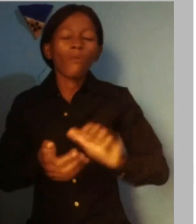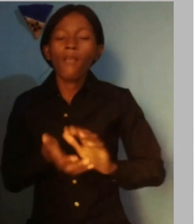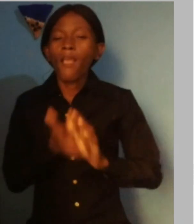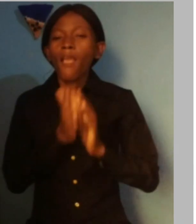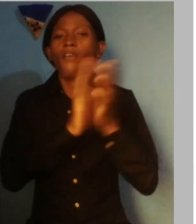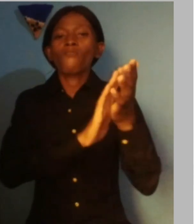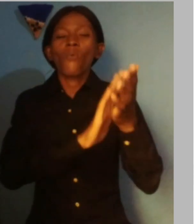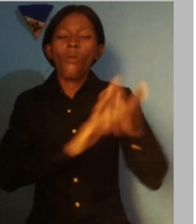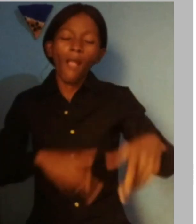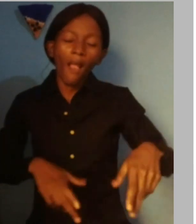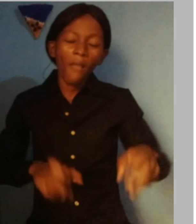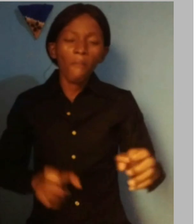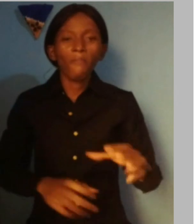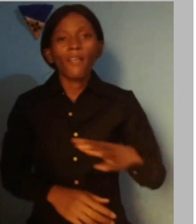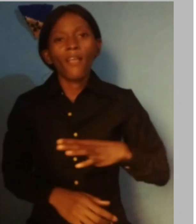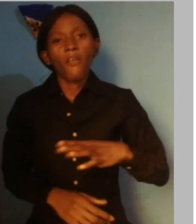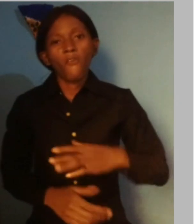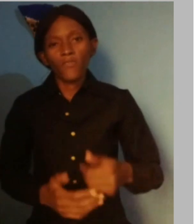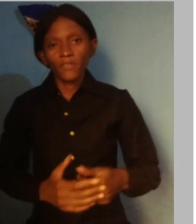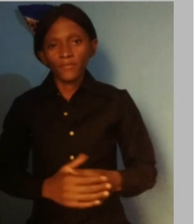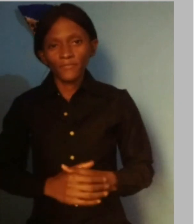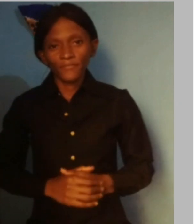la paix.